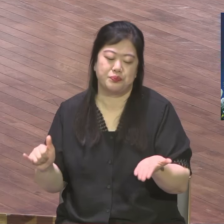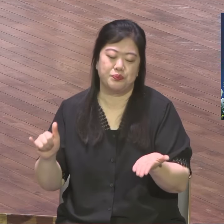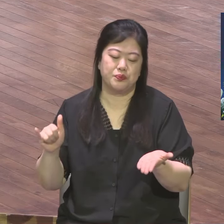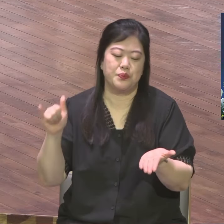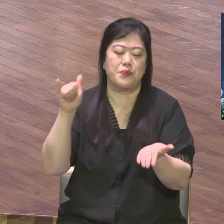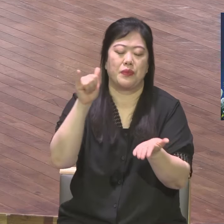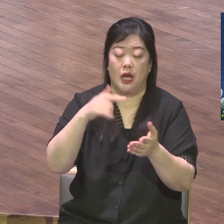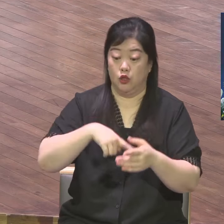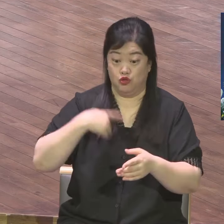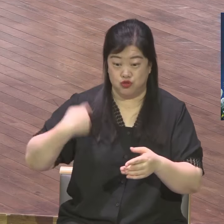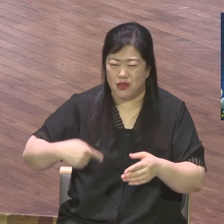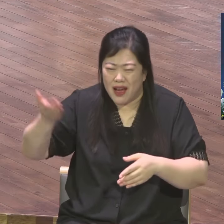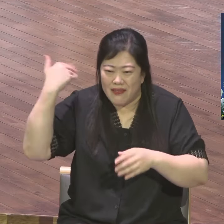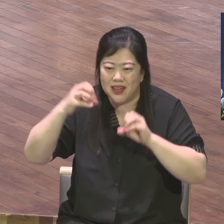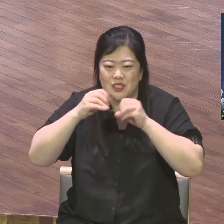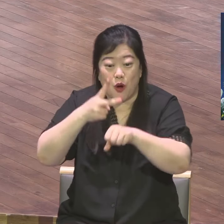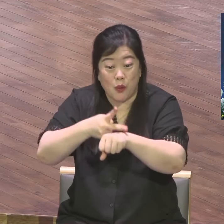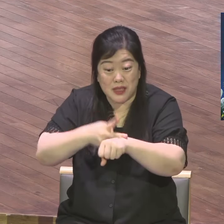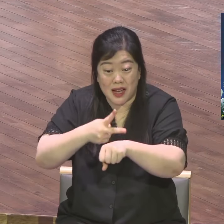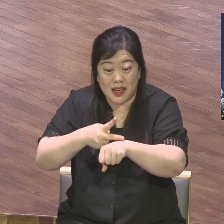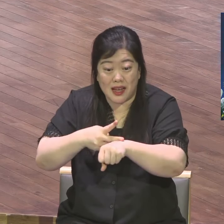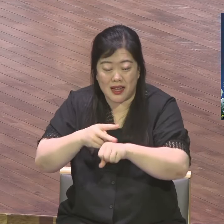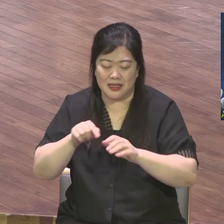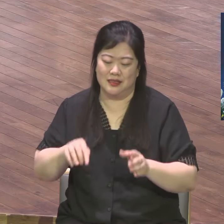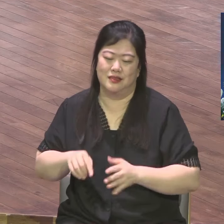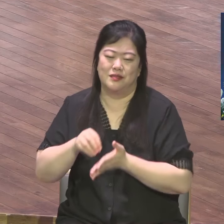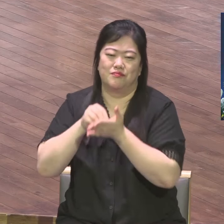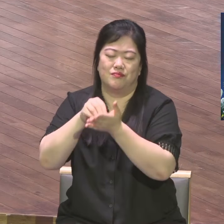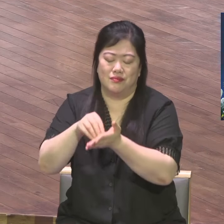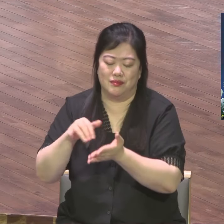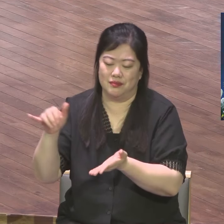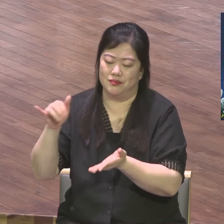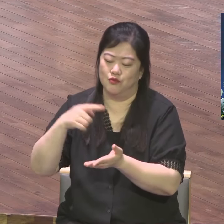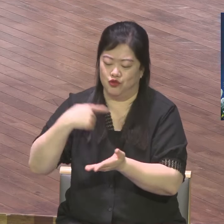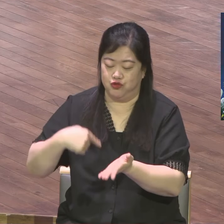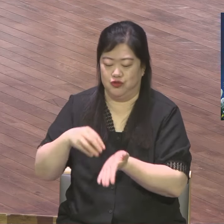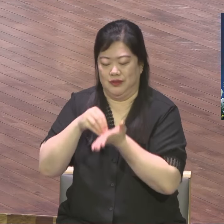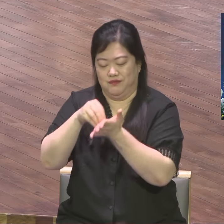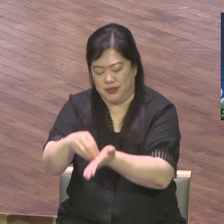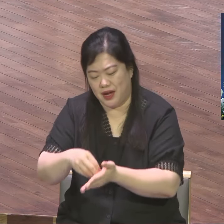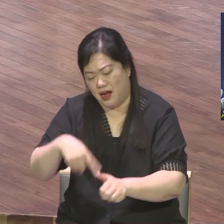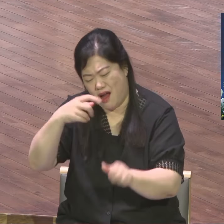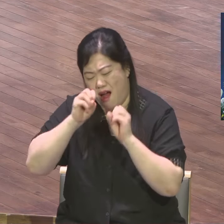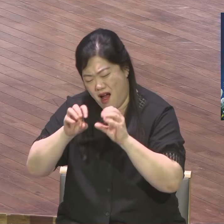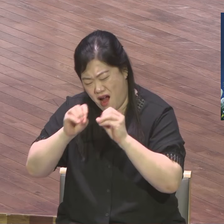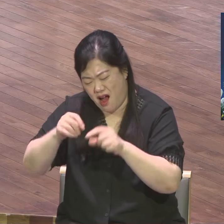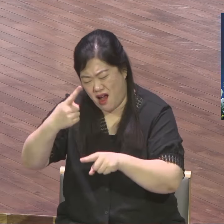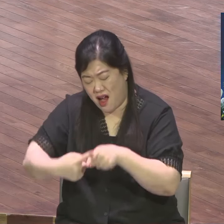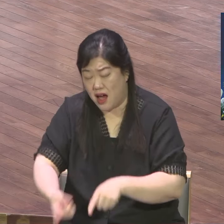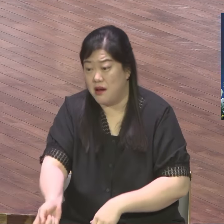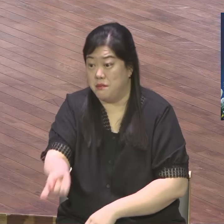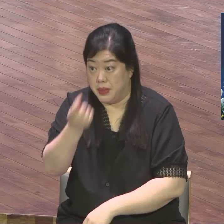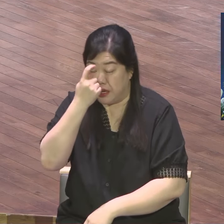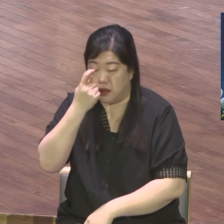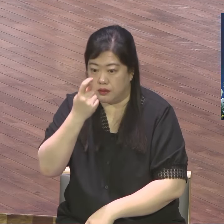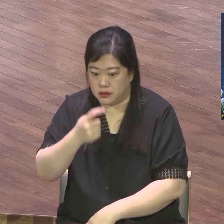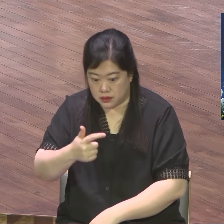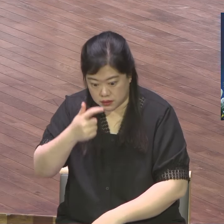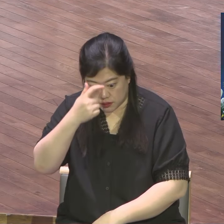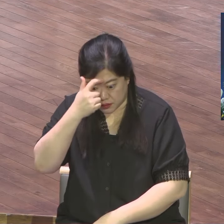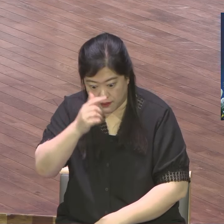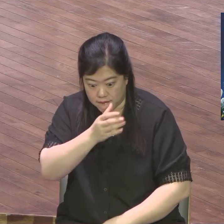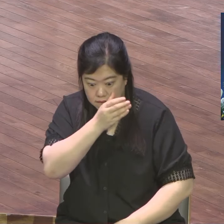쫓아냈어. 더 심해지고 있어요, 지금. 공산주의가 그렇습니다. 공산주의 우리 지금